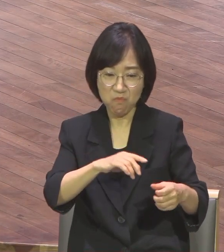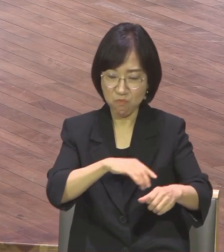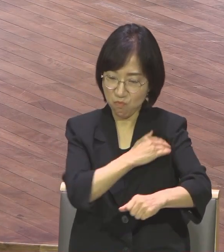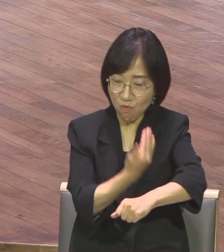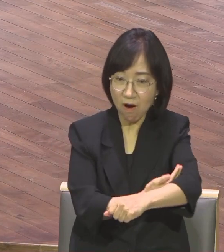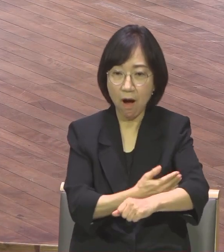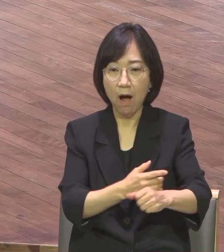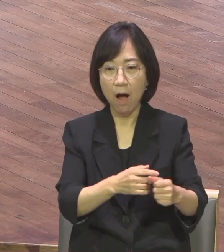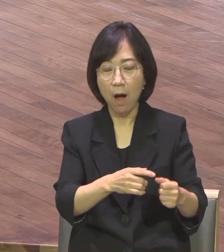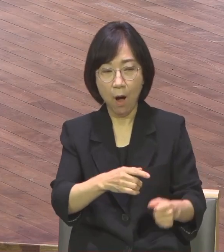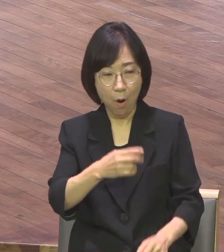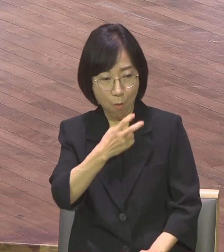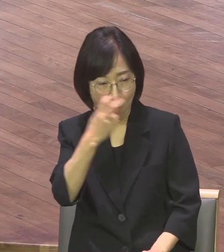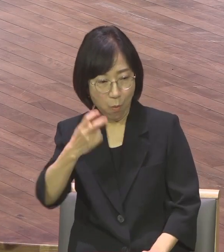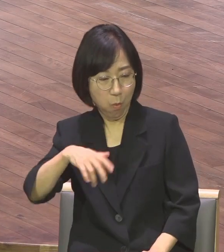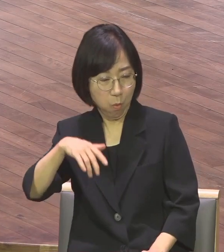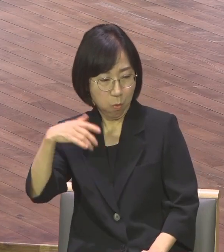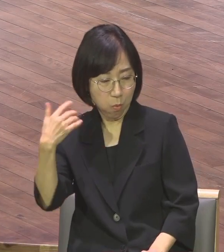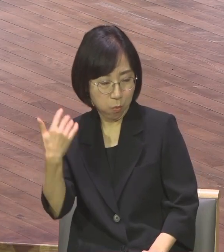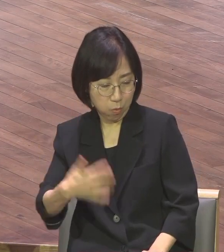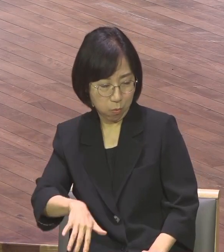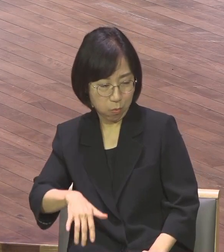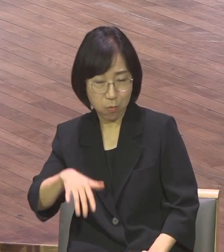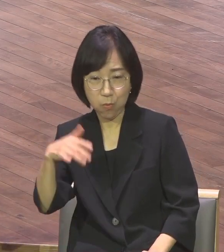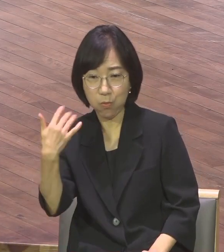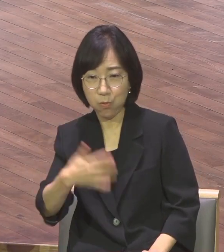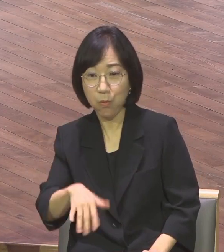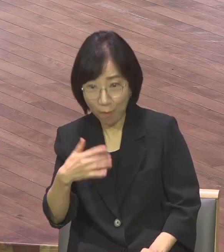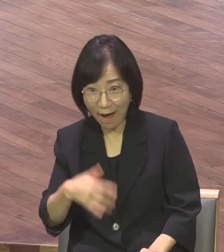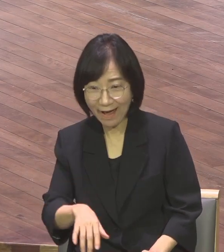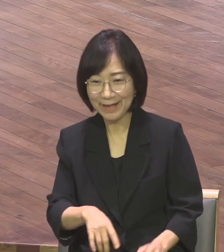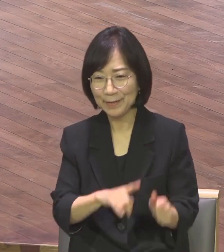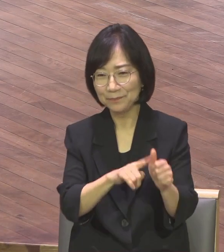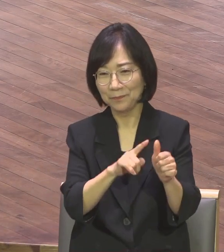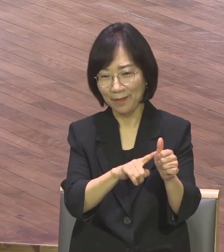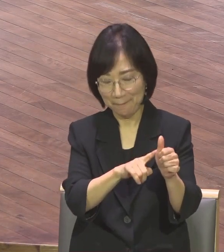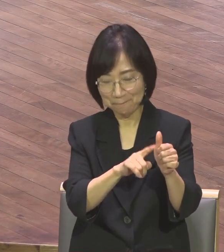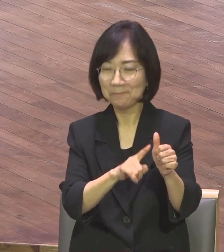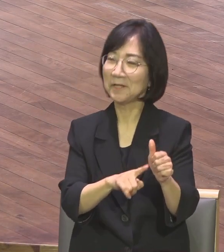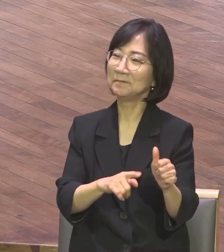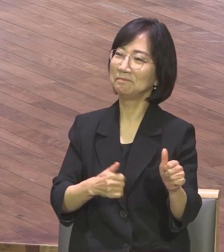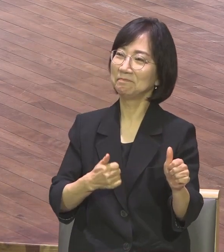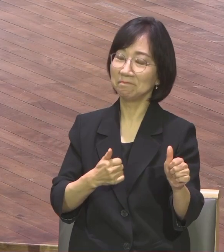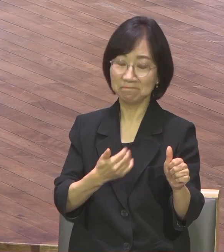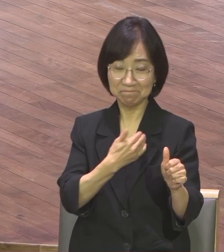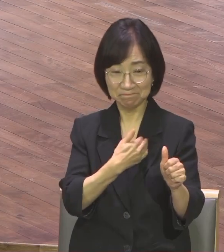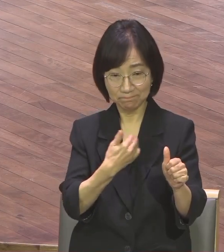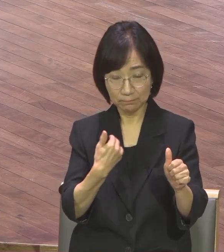자, 젊은 청년이 부와 명예 권력 다 가지고 있으니 뭐요? 부를 게 없는 상황이지요.